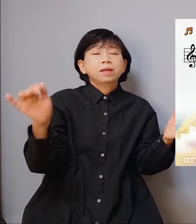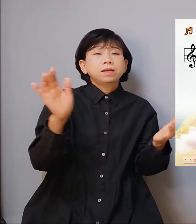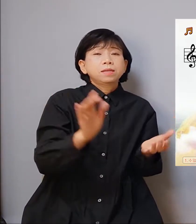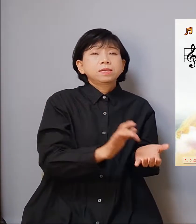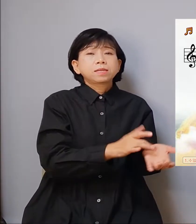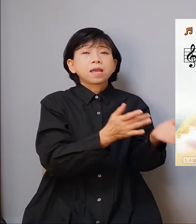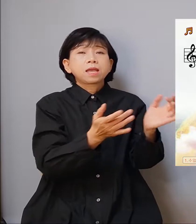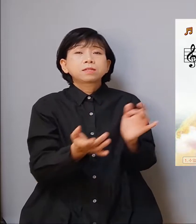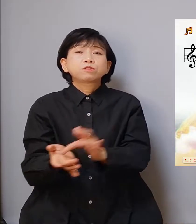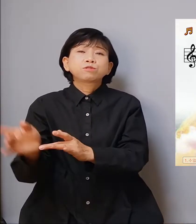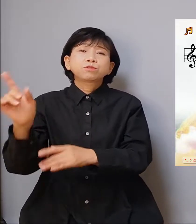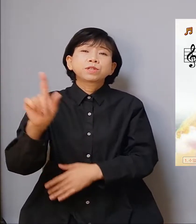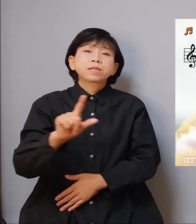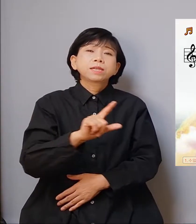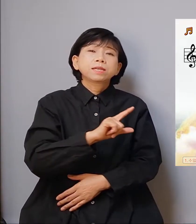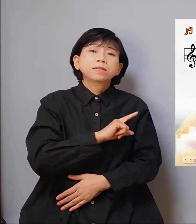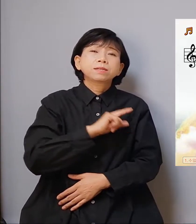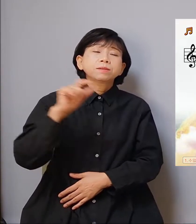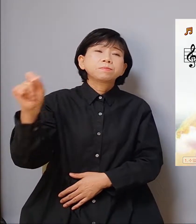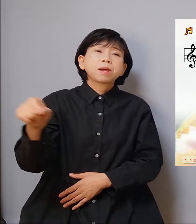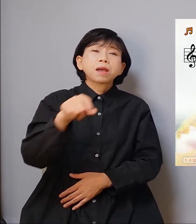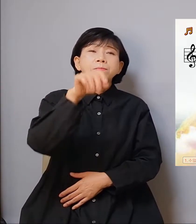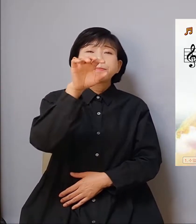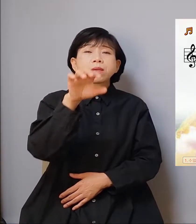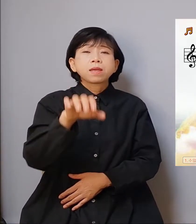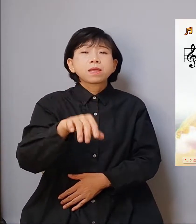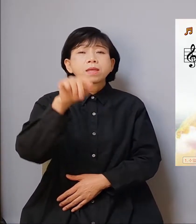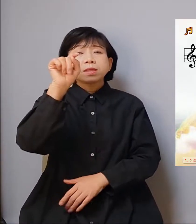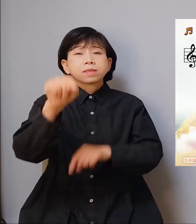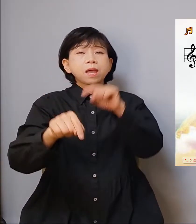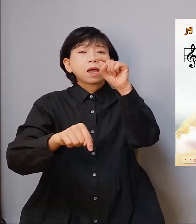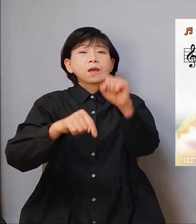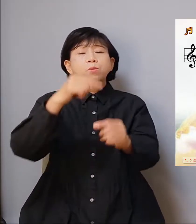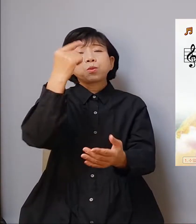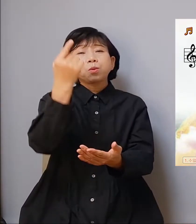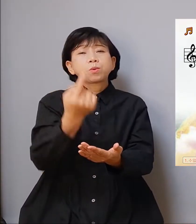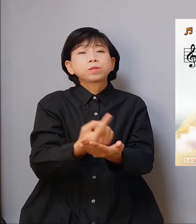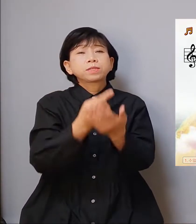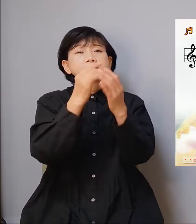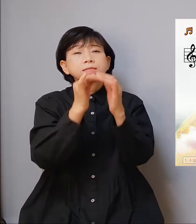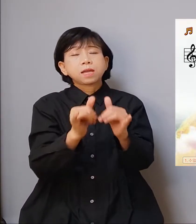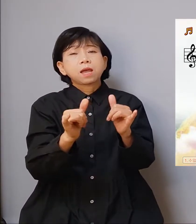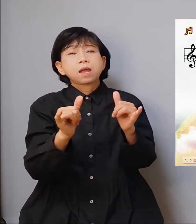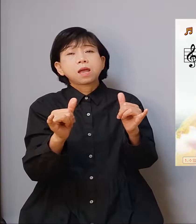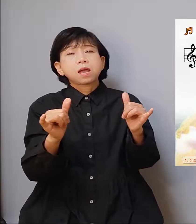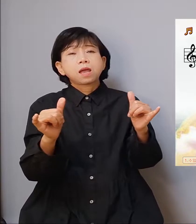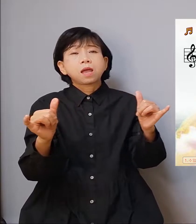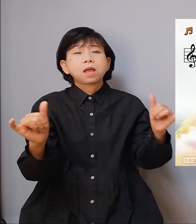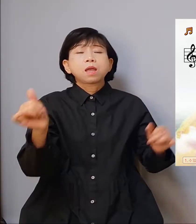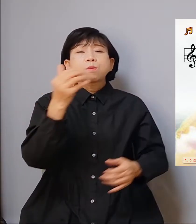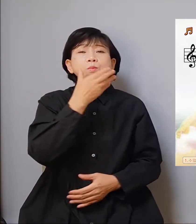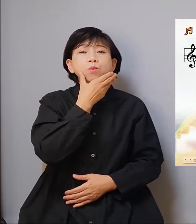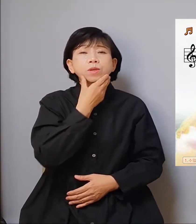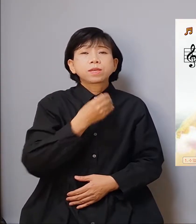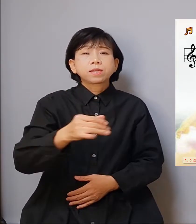자 예수 이름 앞에 나오는